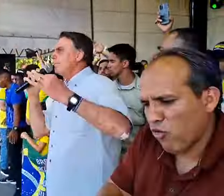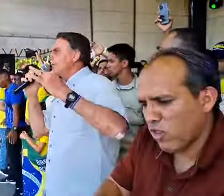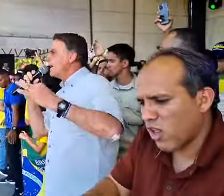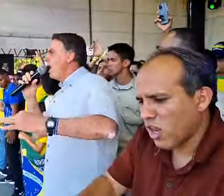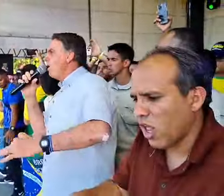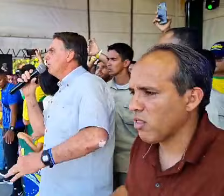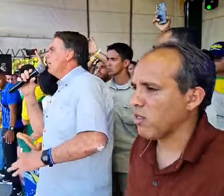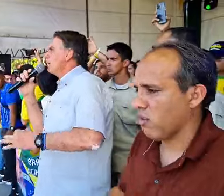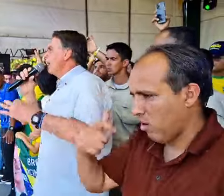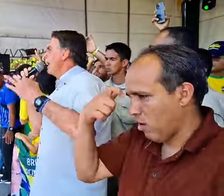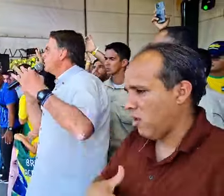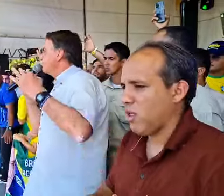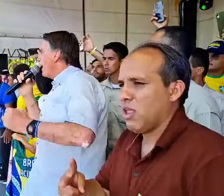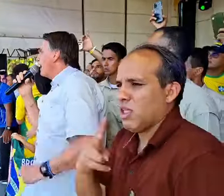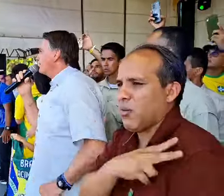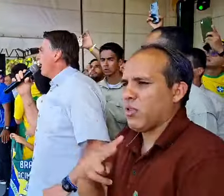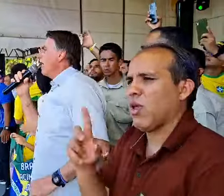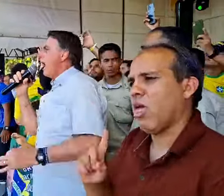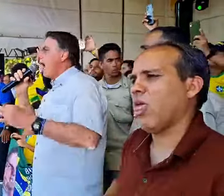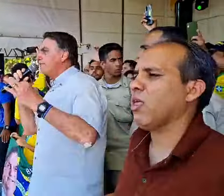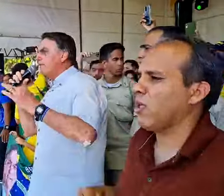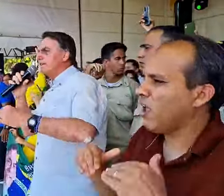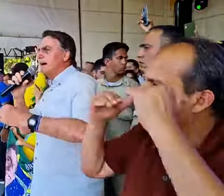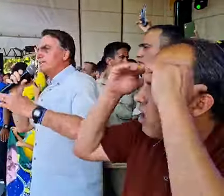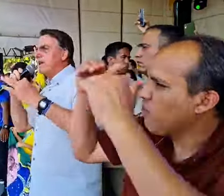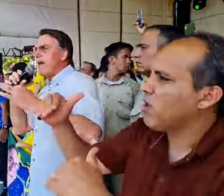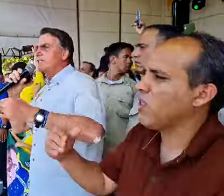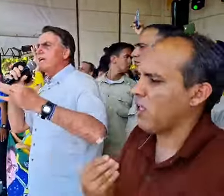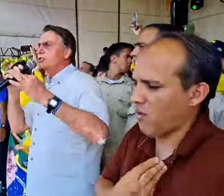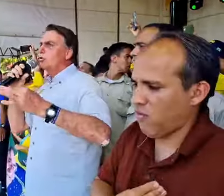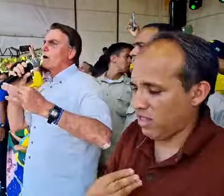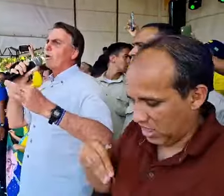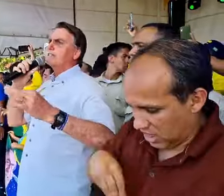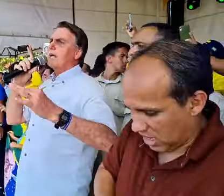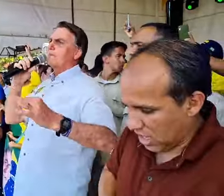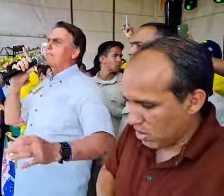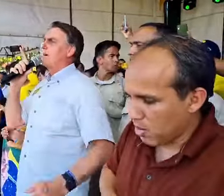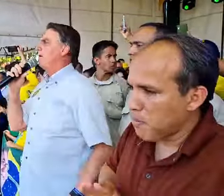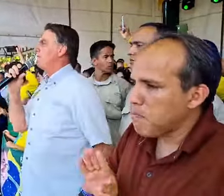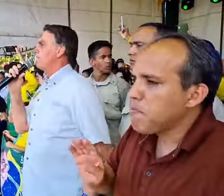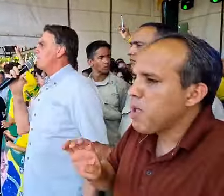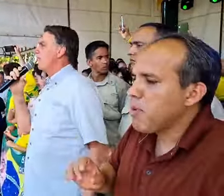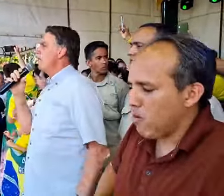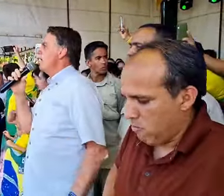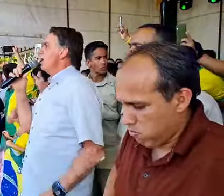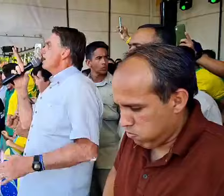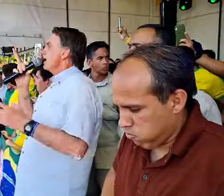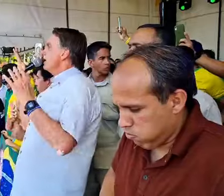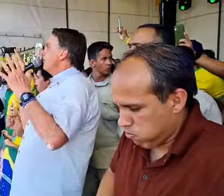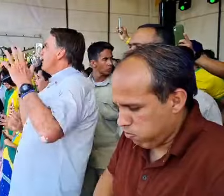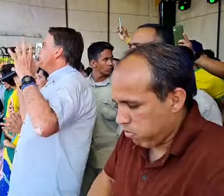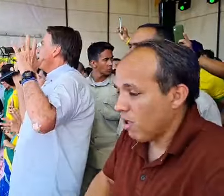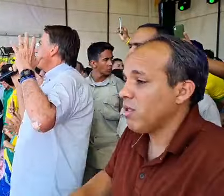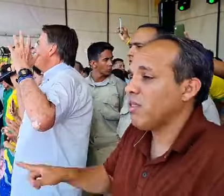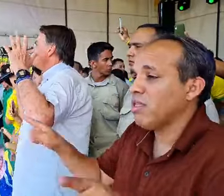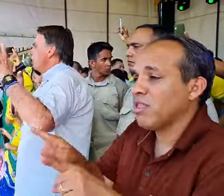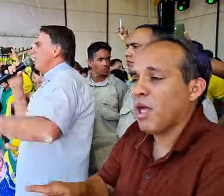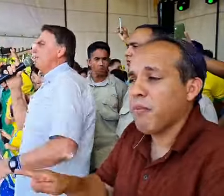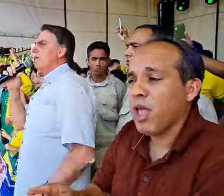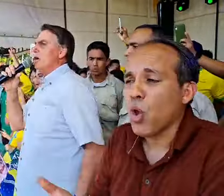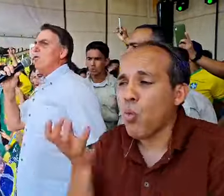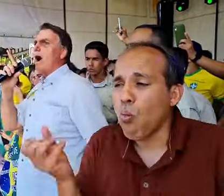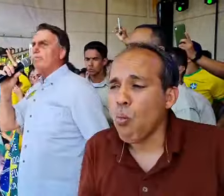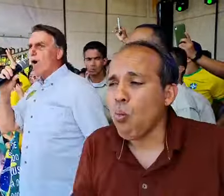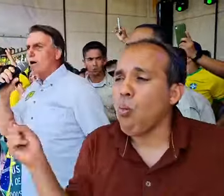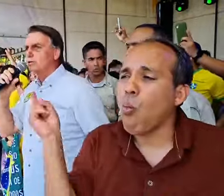Um capitão que respeita a vida desde a sua concepção. Que não vai